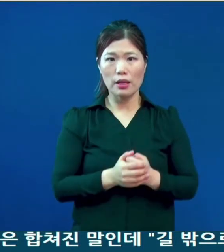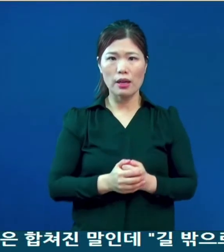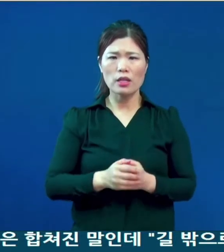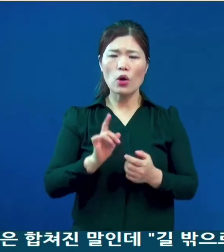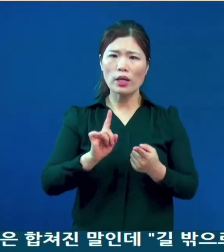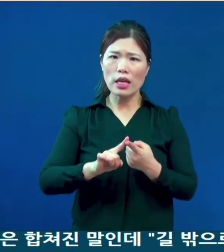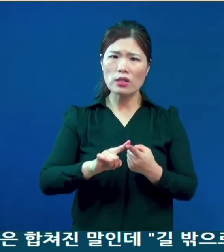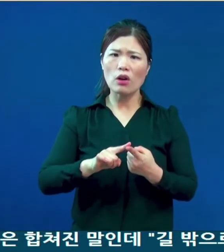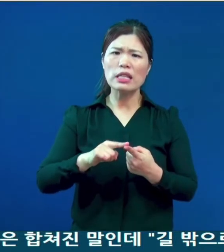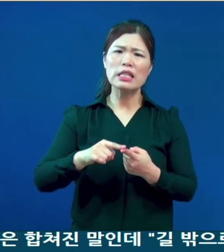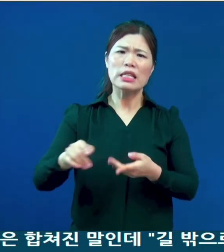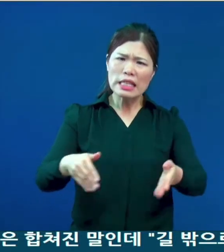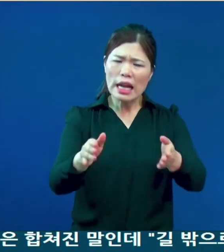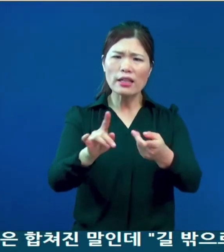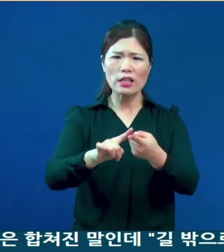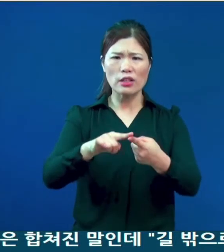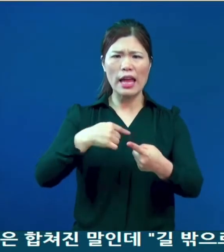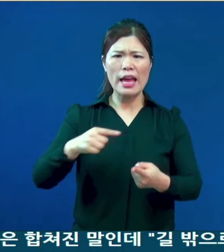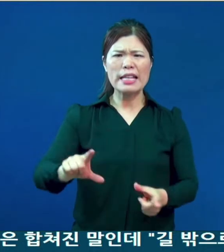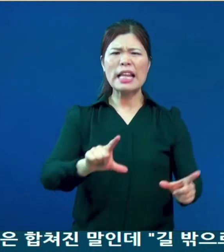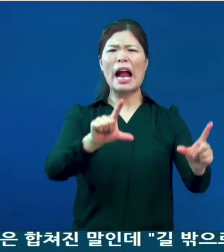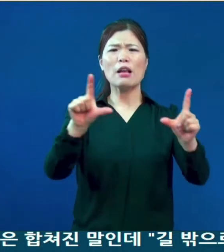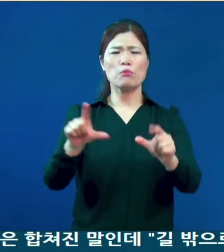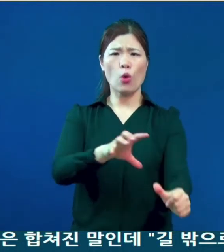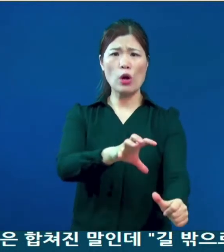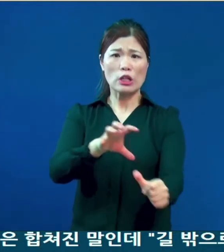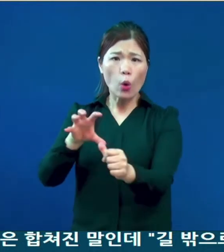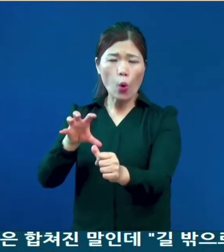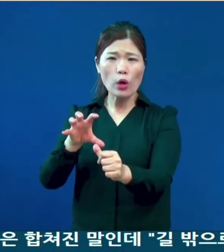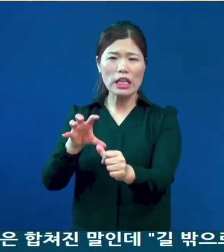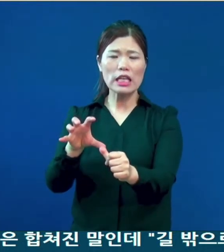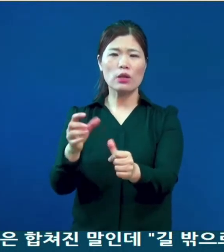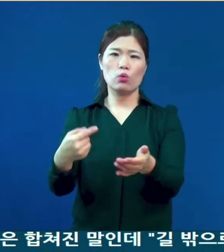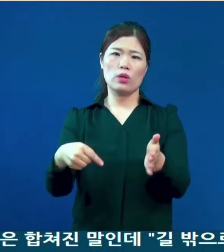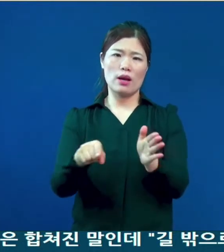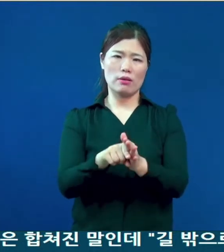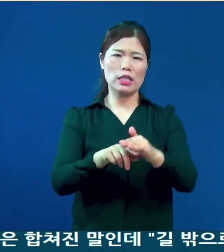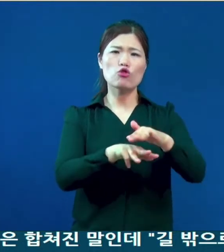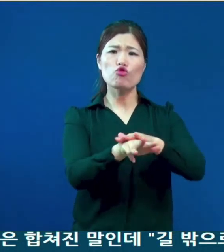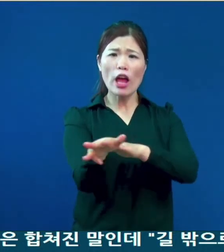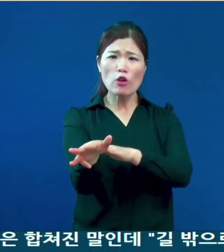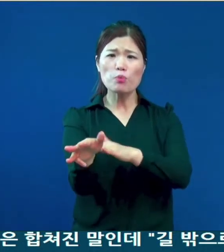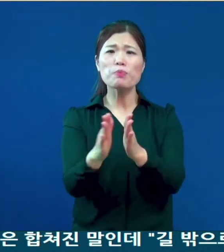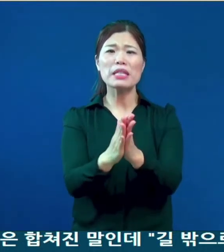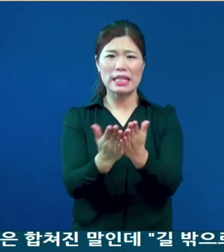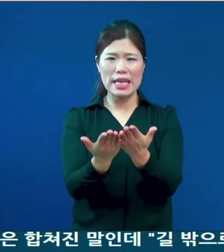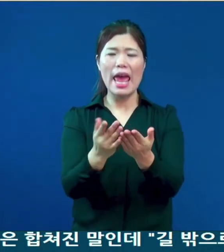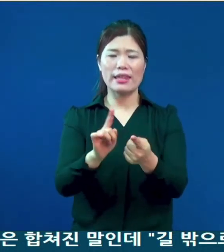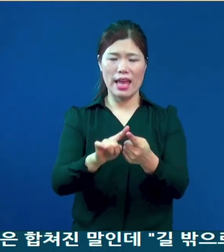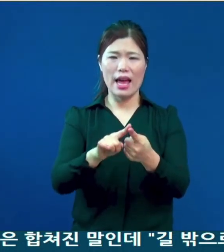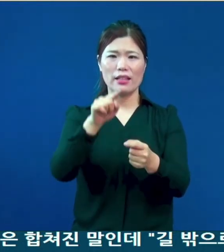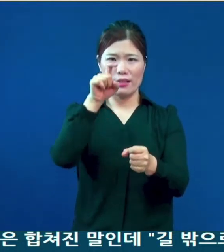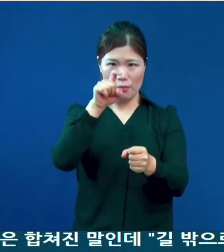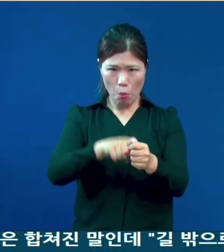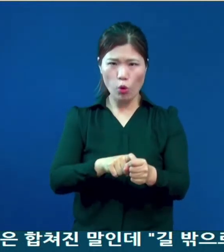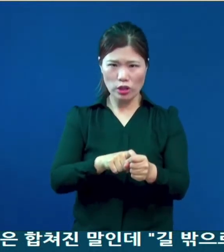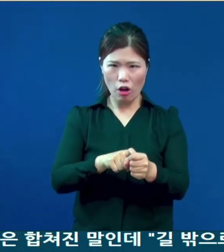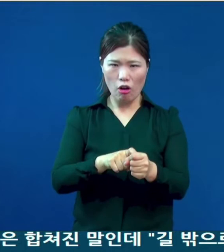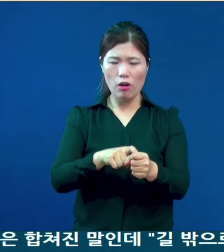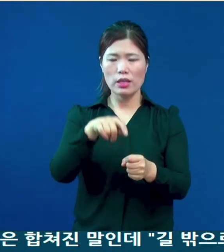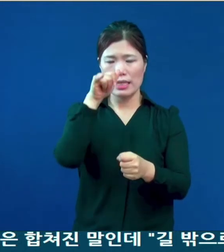내 삶으로 끌어오기 위한 것이 바로 출애굽기가 기록된 목적이라는 것이죠. 저는